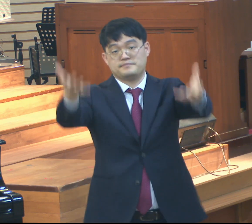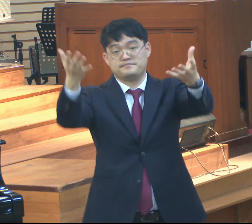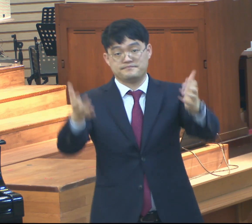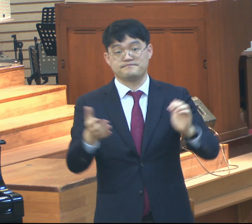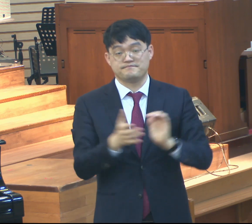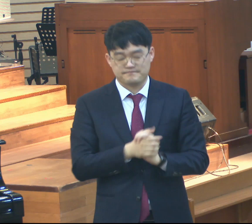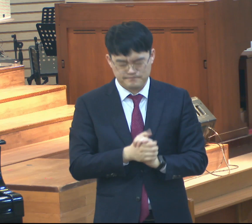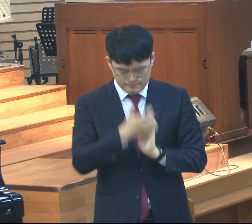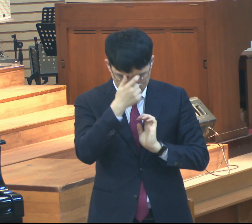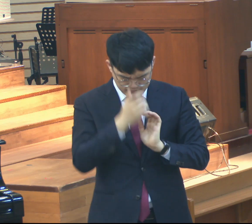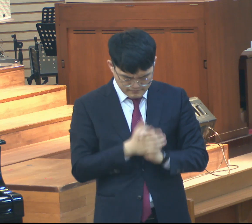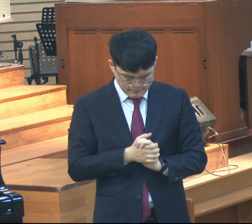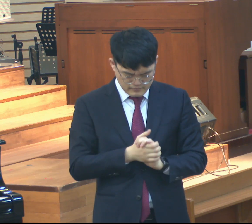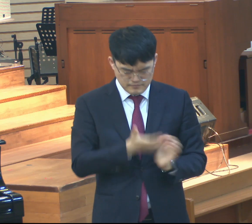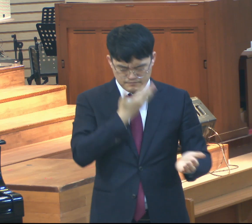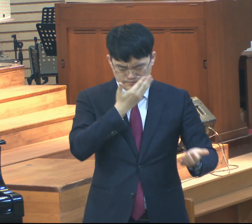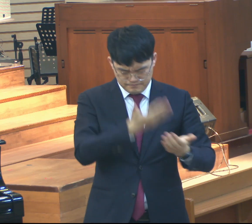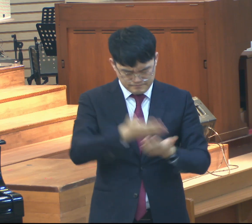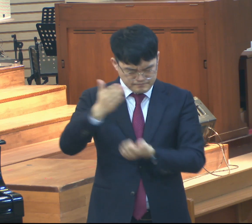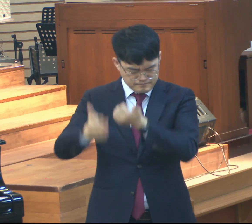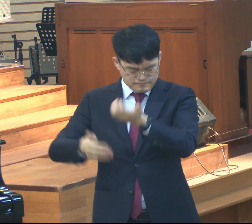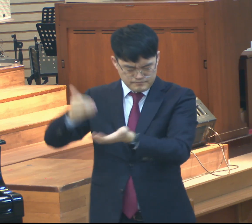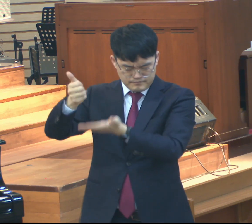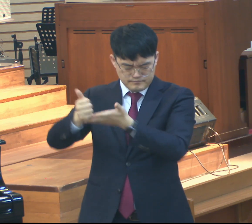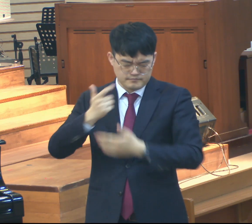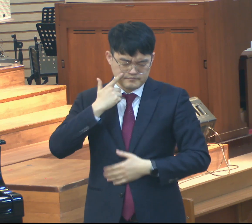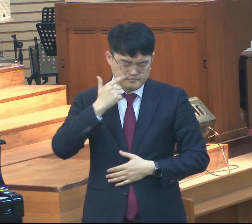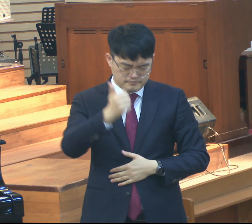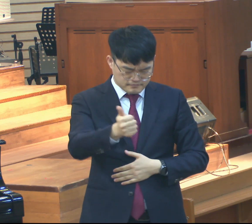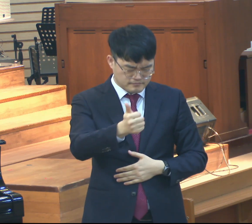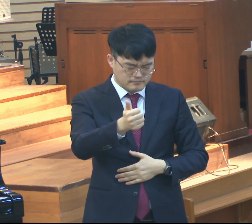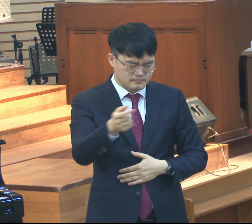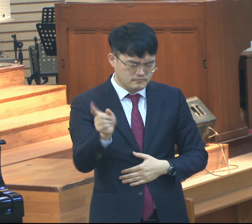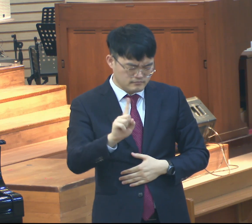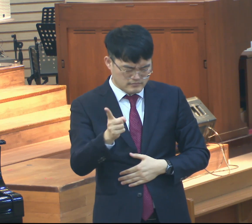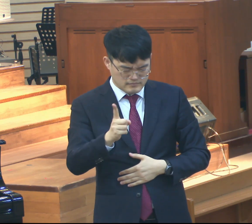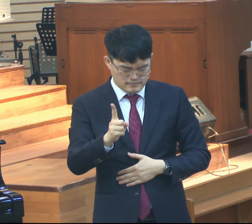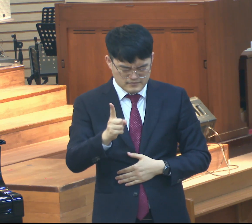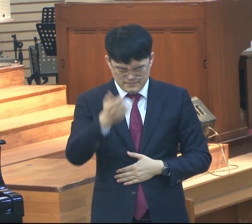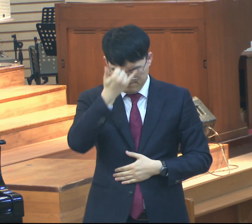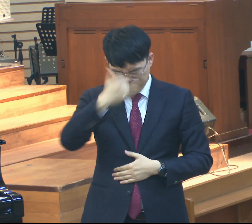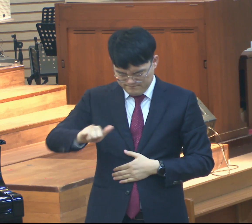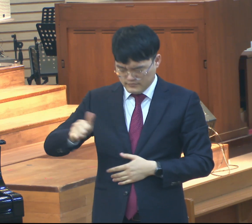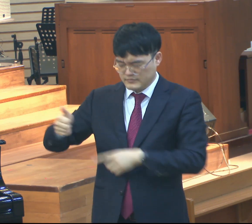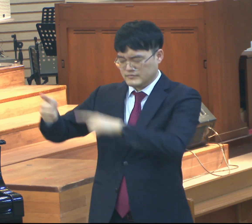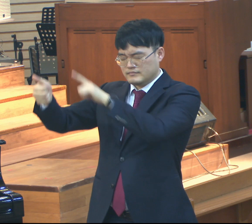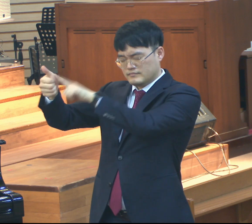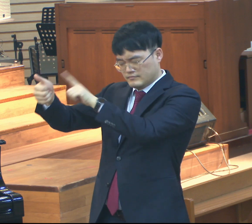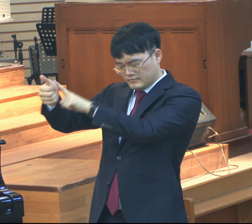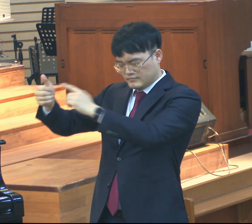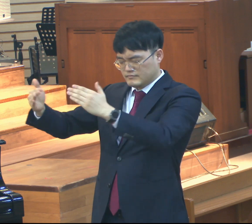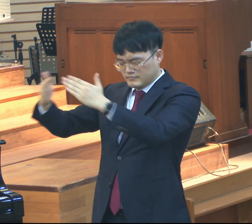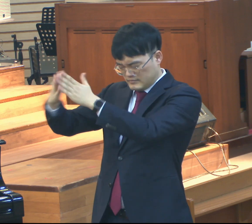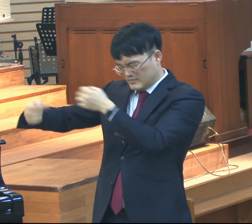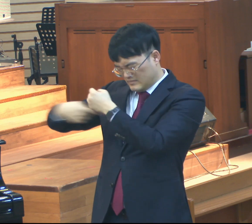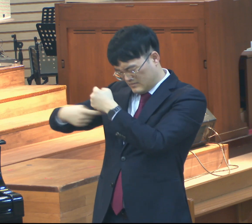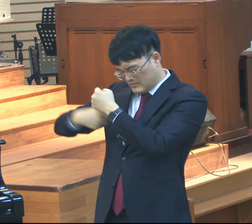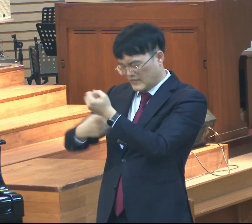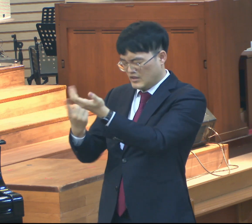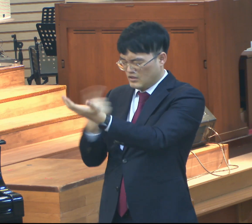기도합니다. 존귀하신 하나님 아버지, 부도덕한 안나스의 집에서 신문을 받으셨던 예수 그리스도,